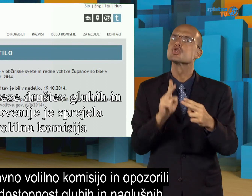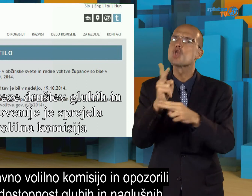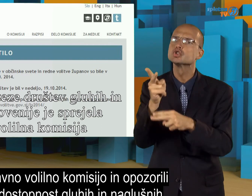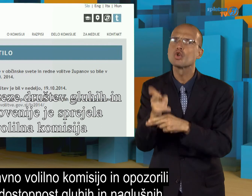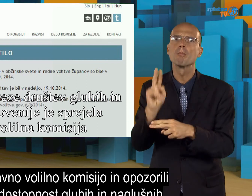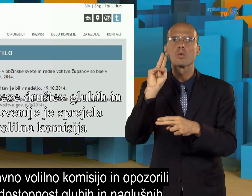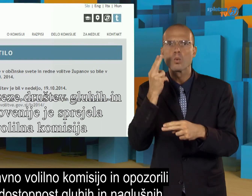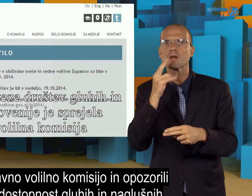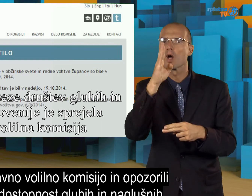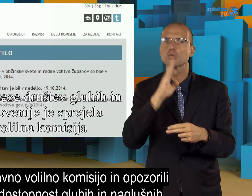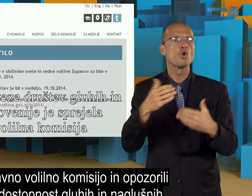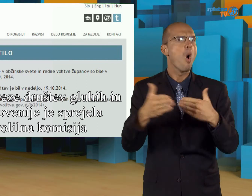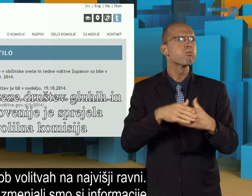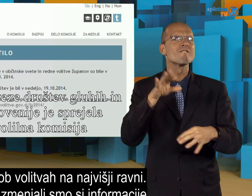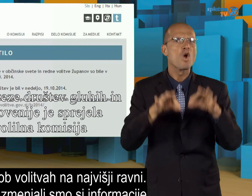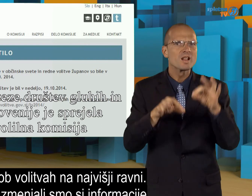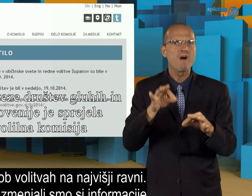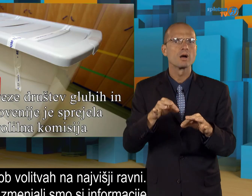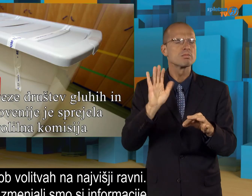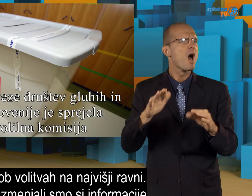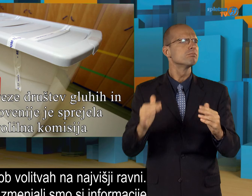naglušnih ob volitvah na najvišji ravni.